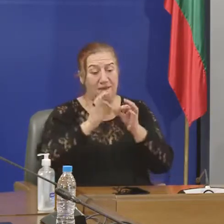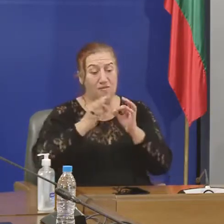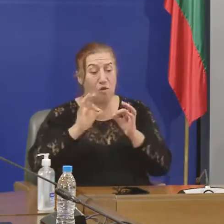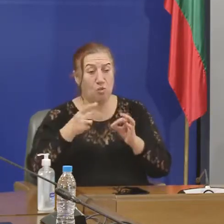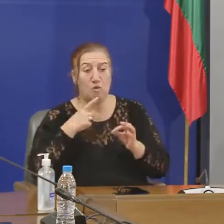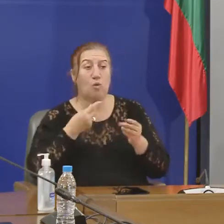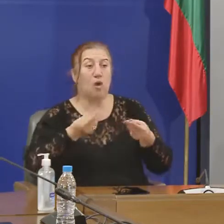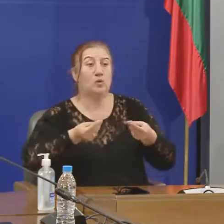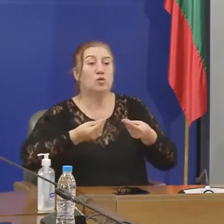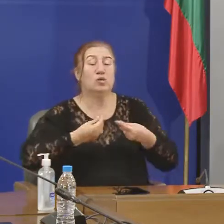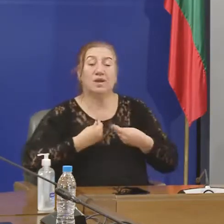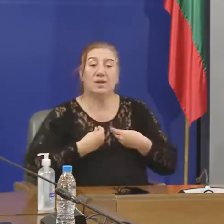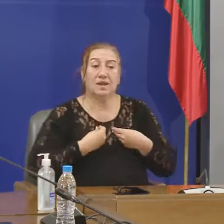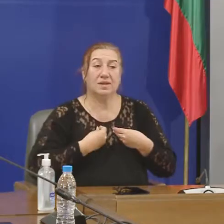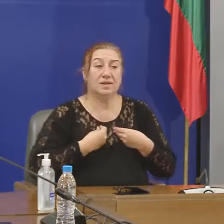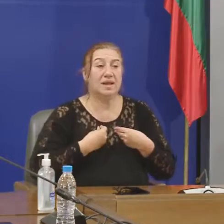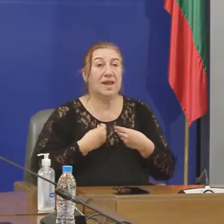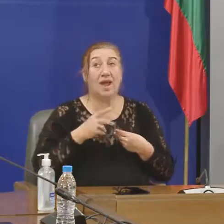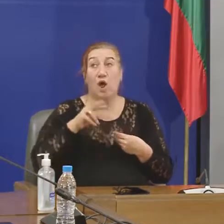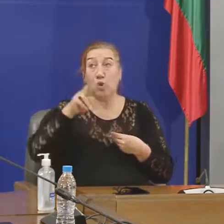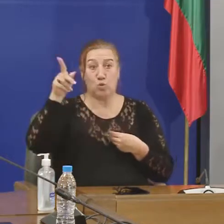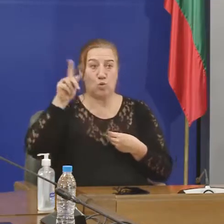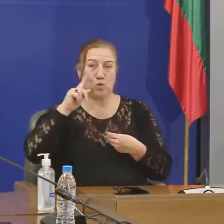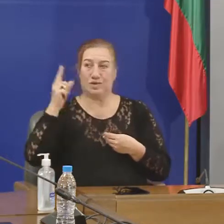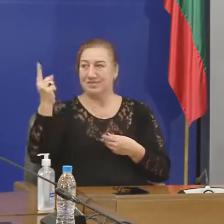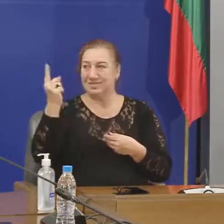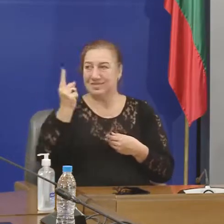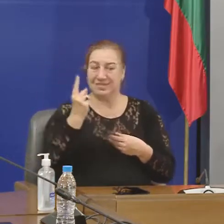даде някой друг отвън,